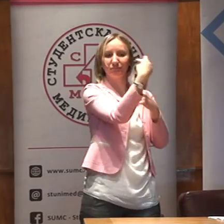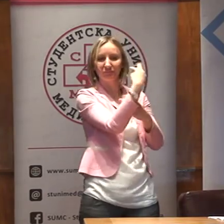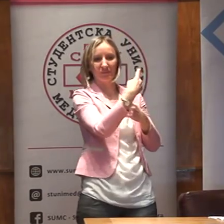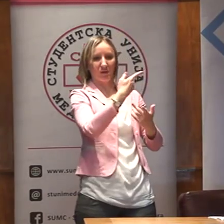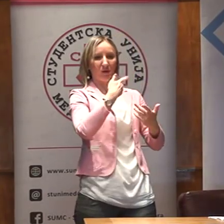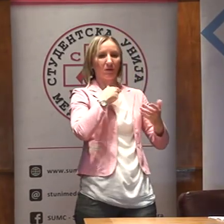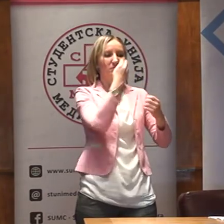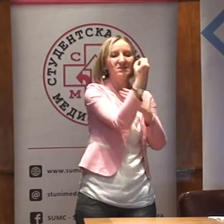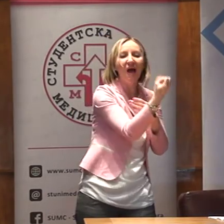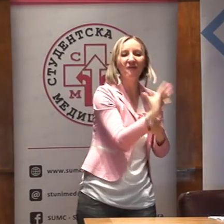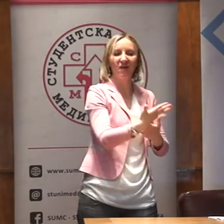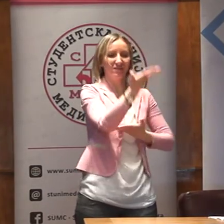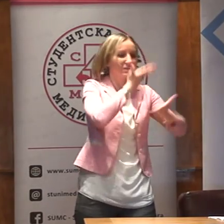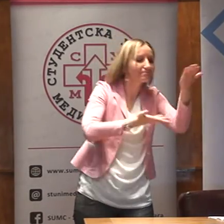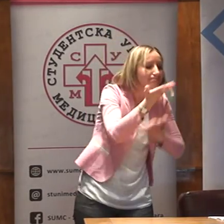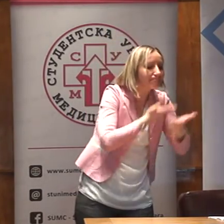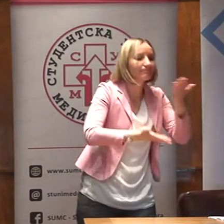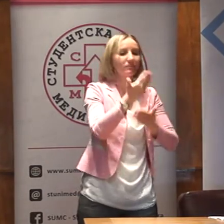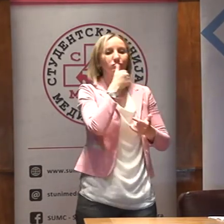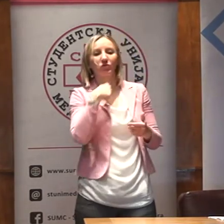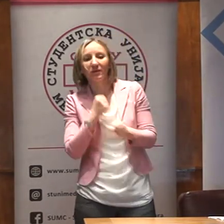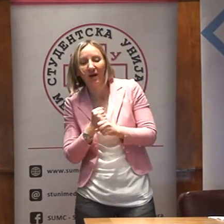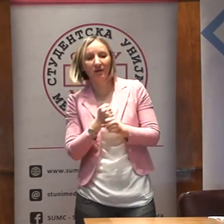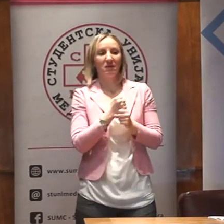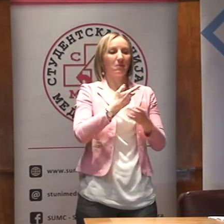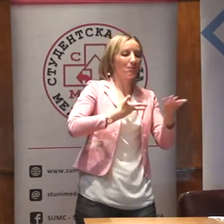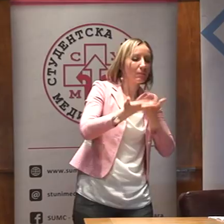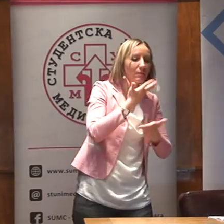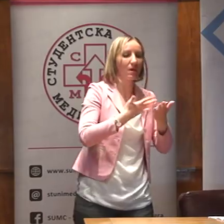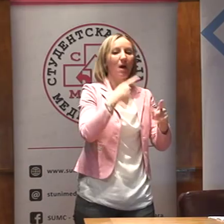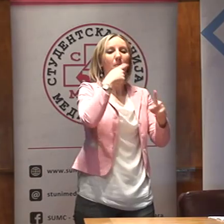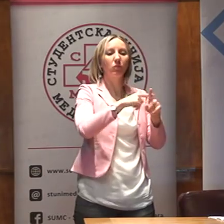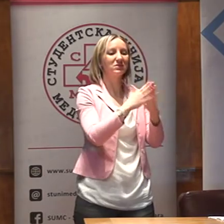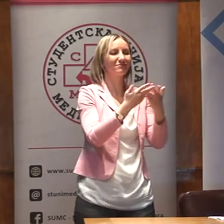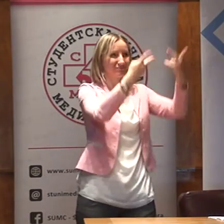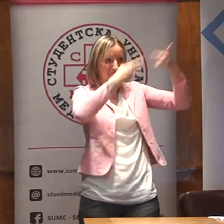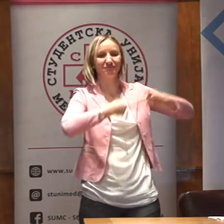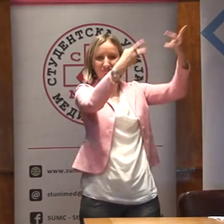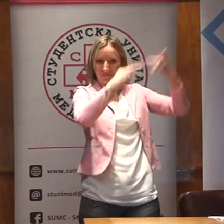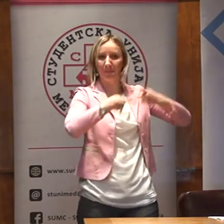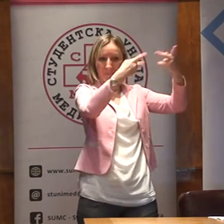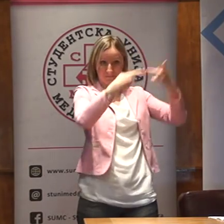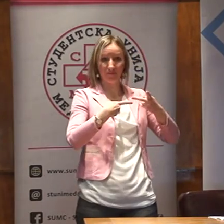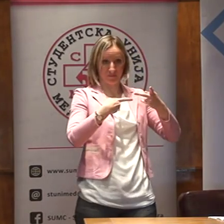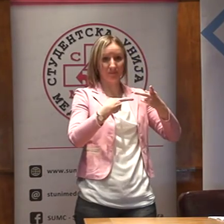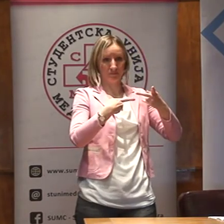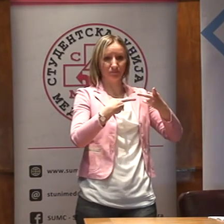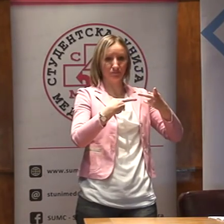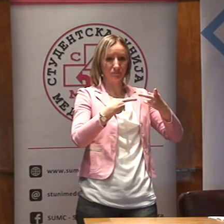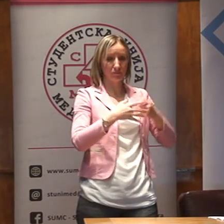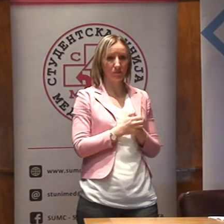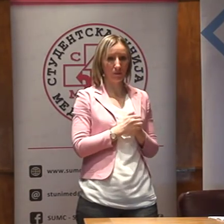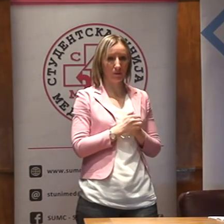mnom, preko Skype-a, e-mailova, savjetovali su me, upućivali, govorili mi šta bi mogla da radim, pritom su